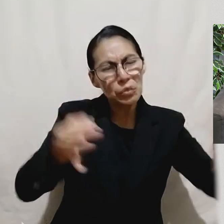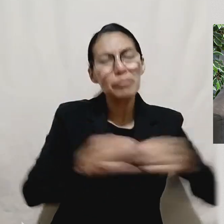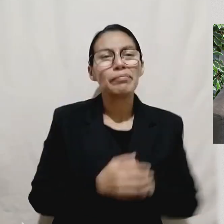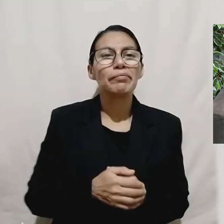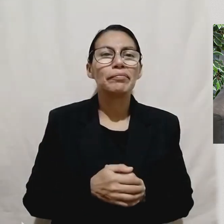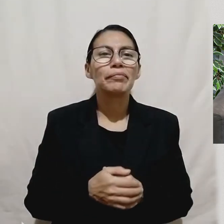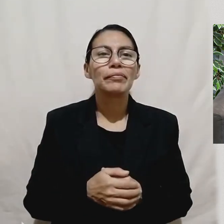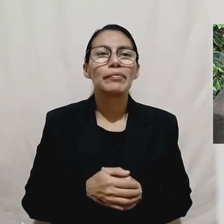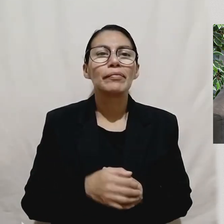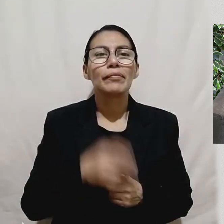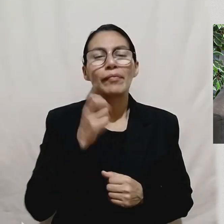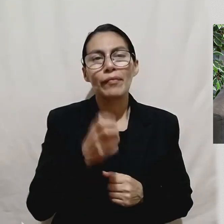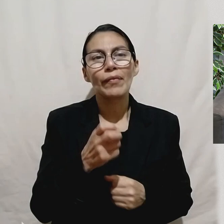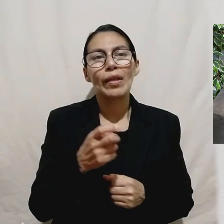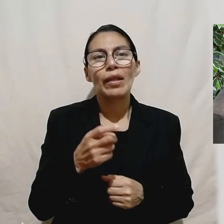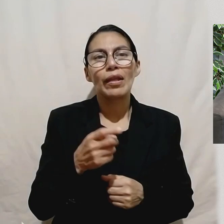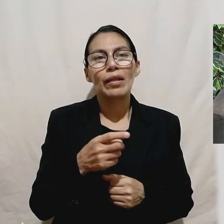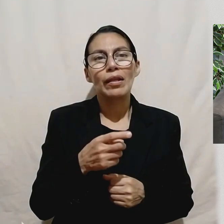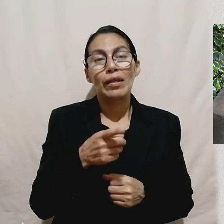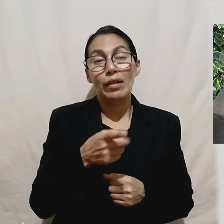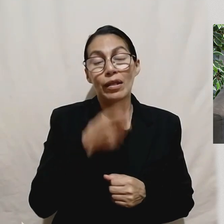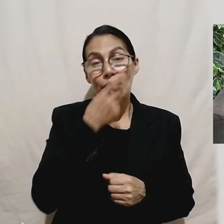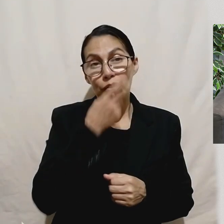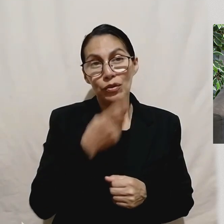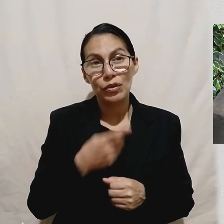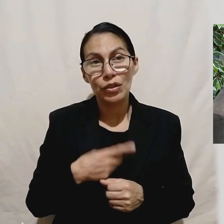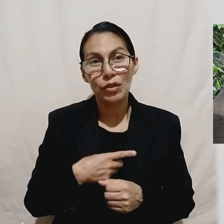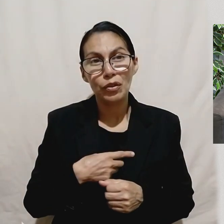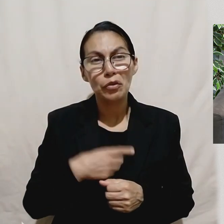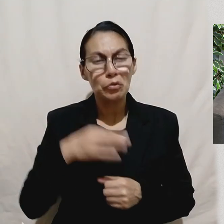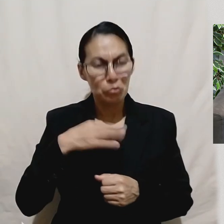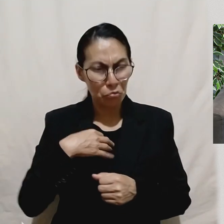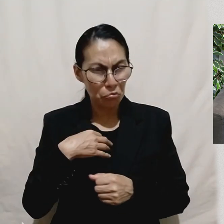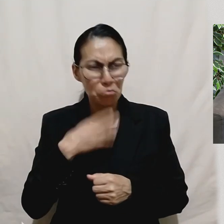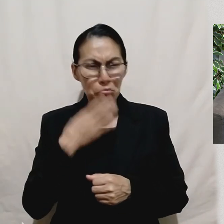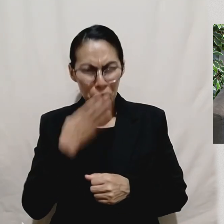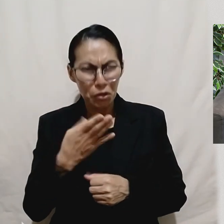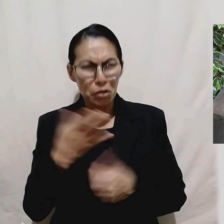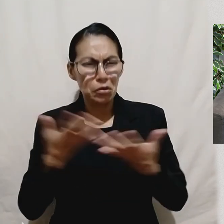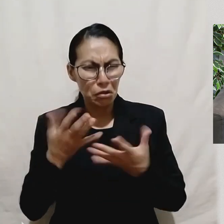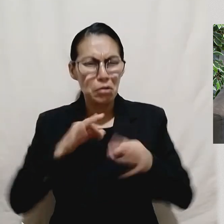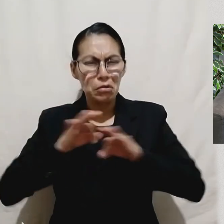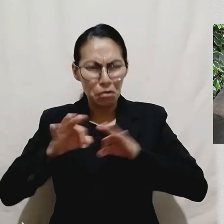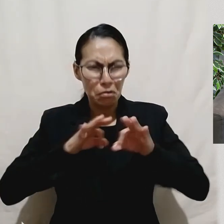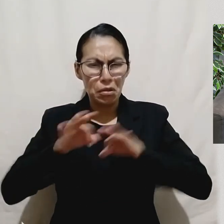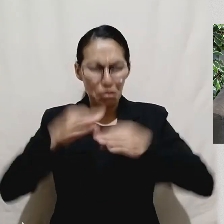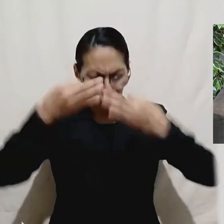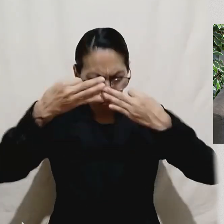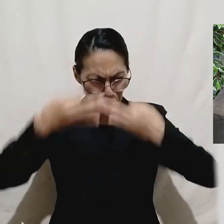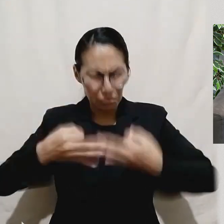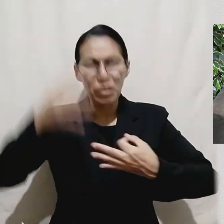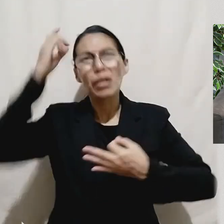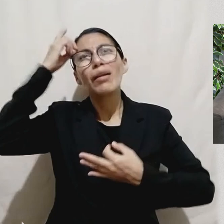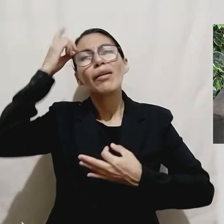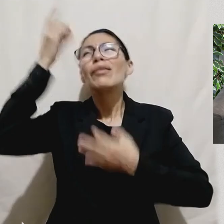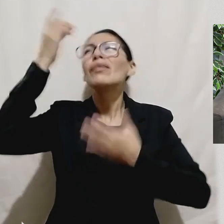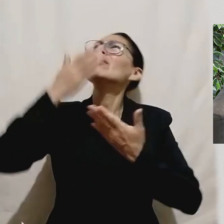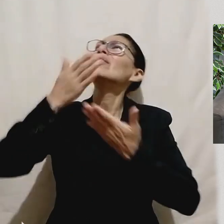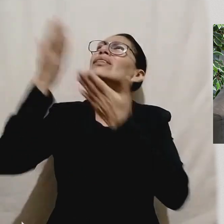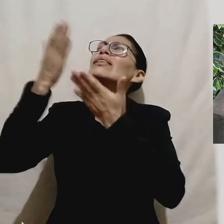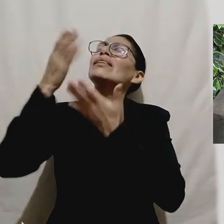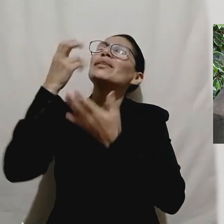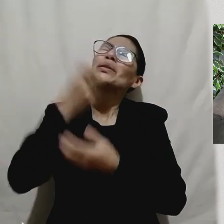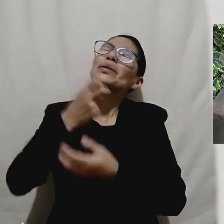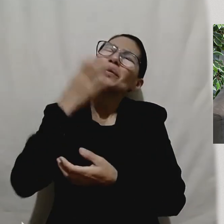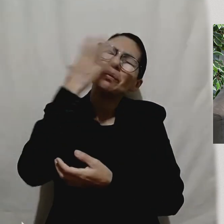de diferentes maneras no Entonces nos dejó saber que que estamos haciendo algo bueno y que estamos trabajando para la gloria de